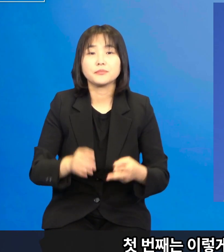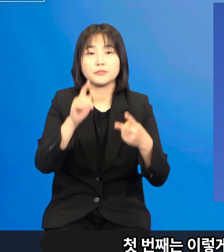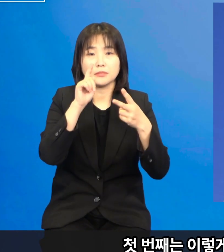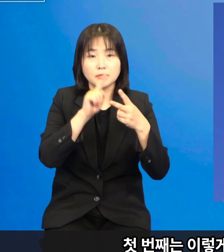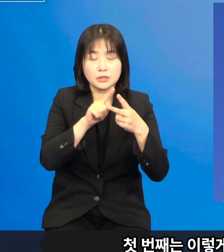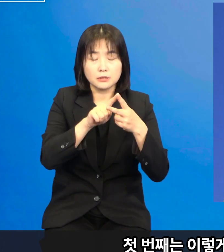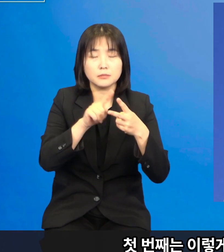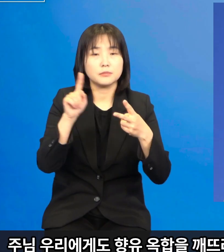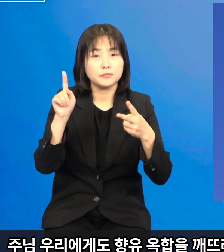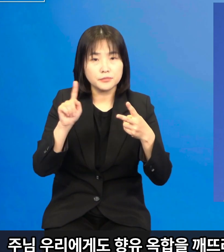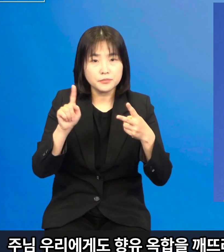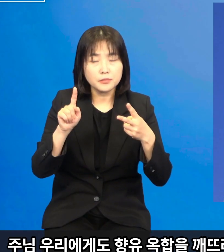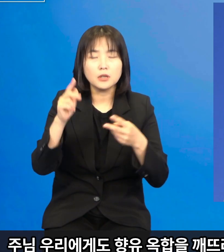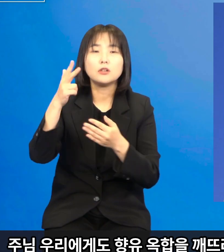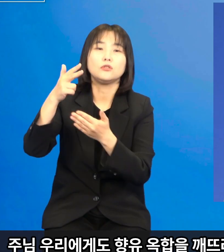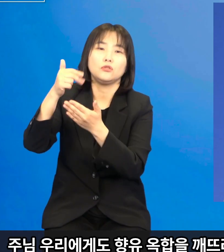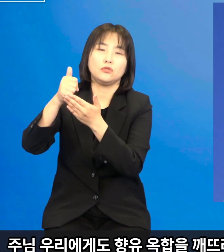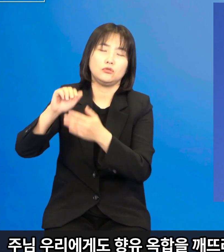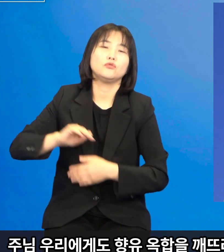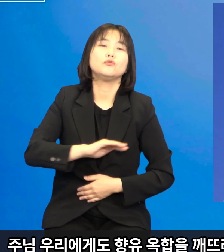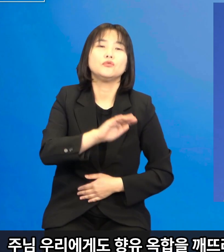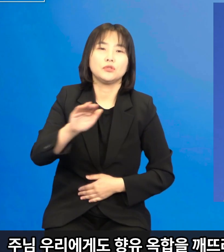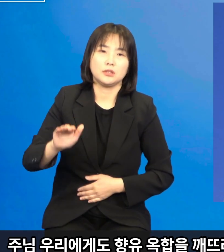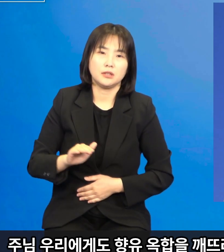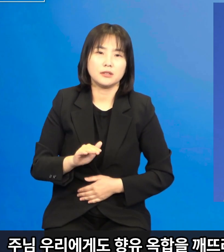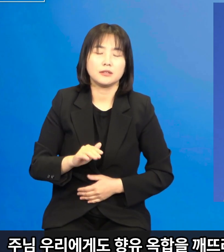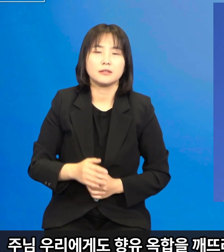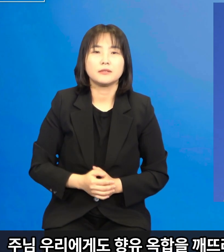번째는 이렇게 기도하겠습니다. 주님, 우리에게도